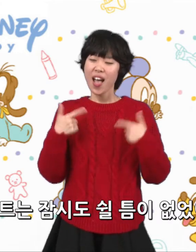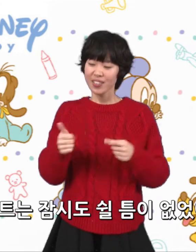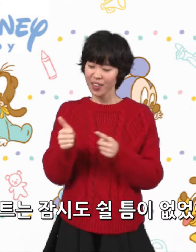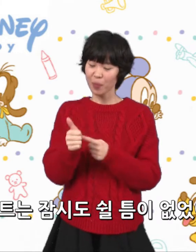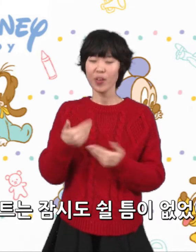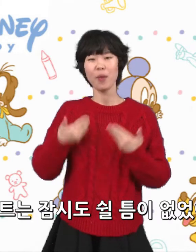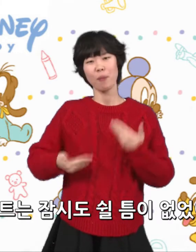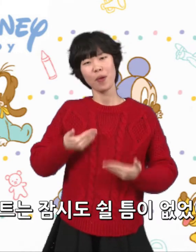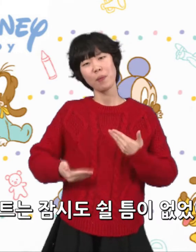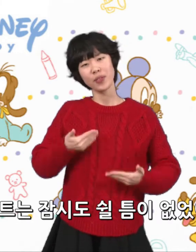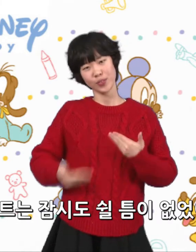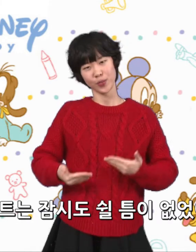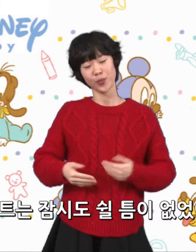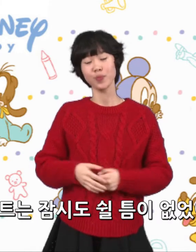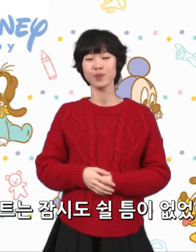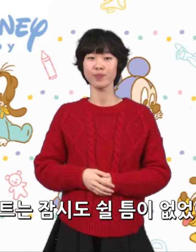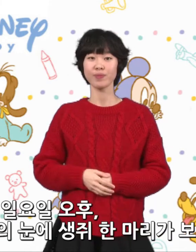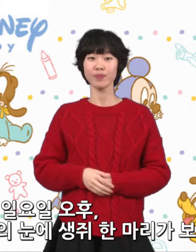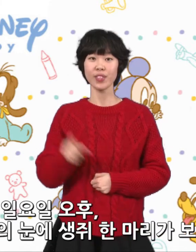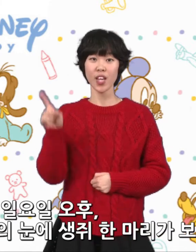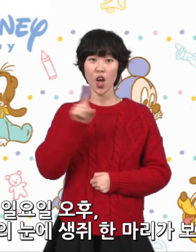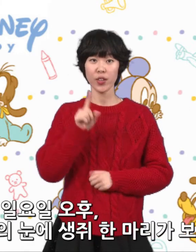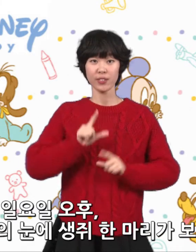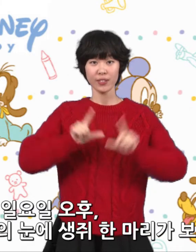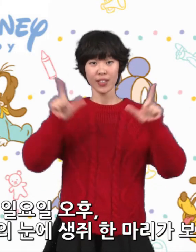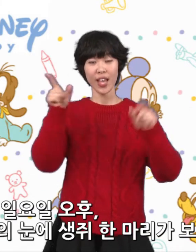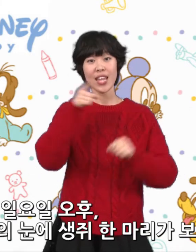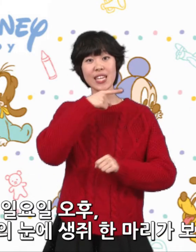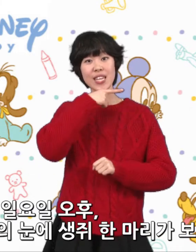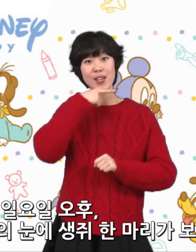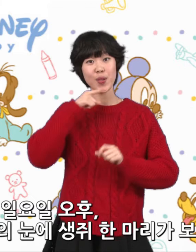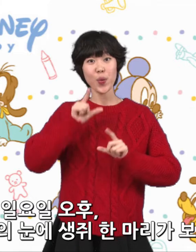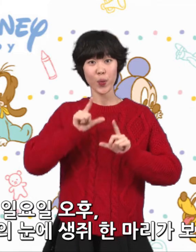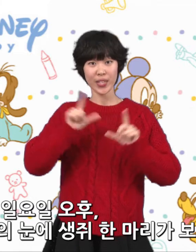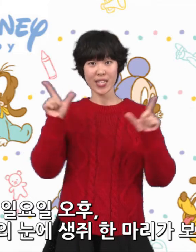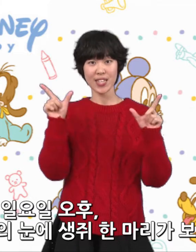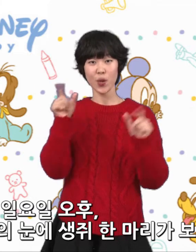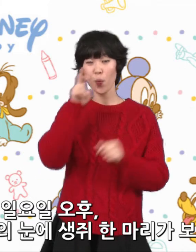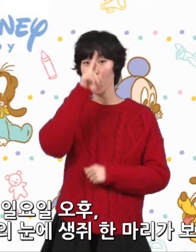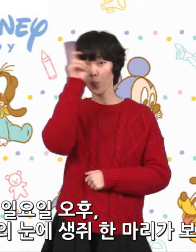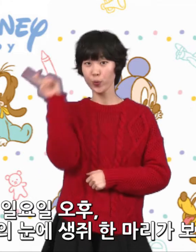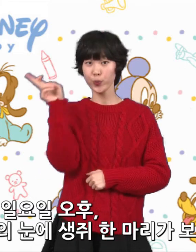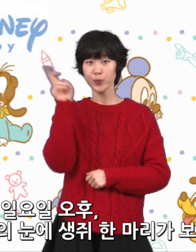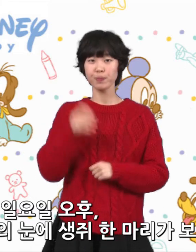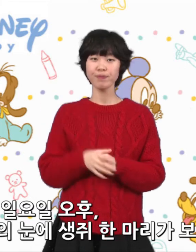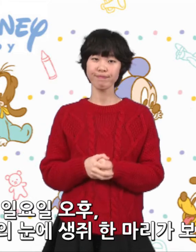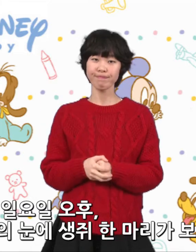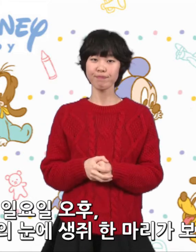월트는 잠시도 쉴 틈이 없었어요. 어느 일요일 오후 월트의 눈에 생쥐 한 마리가